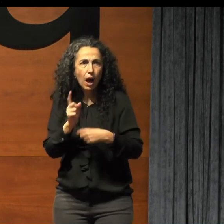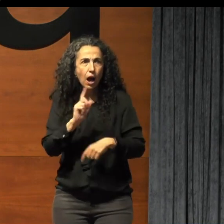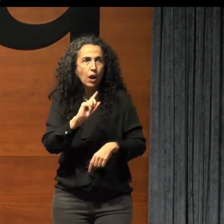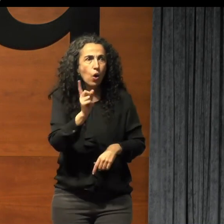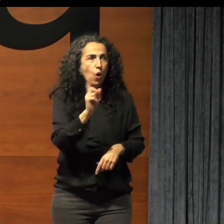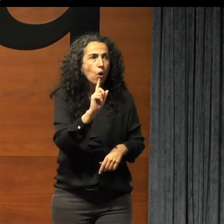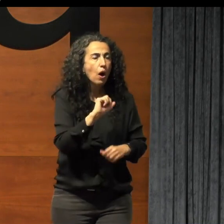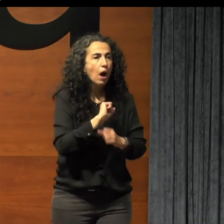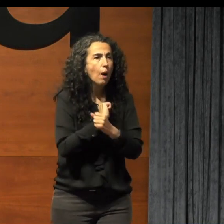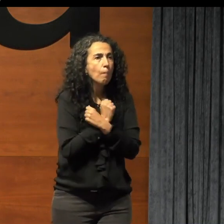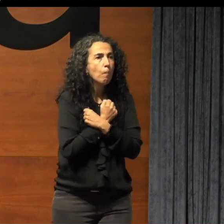pareja.